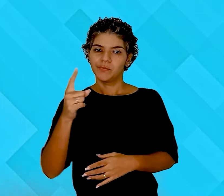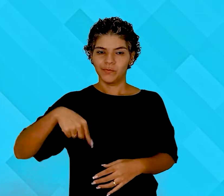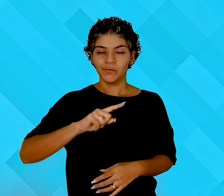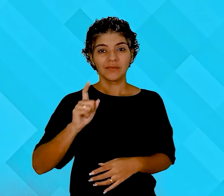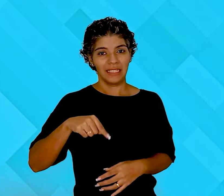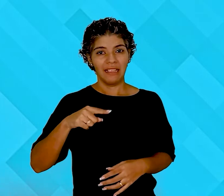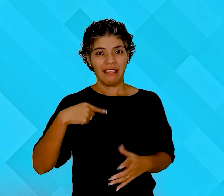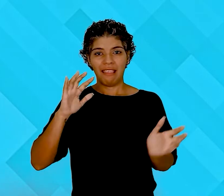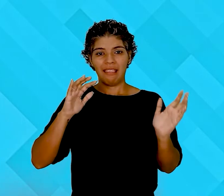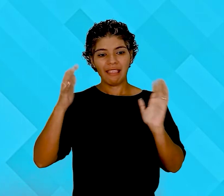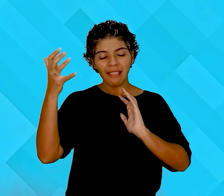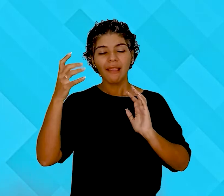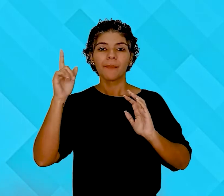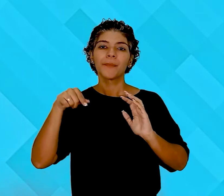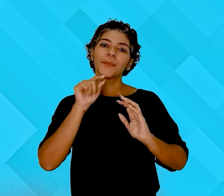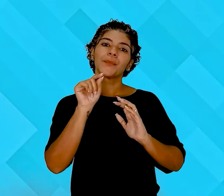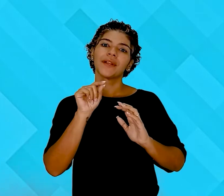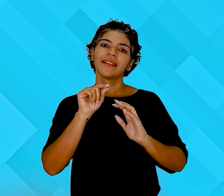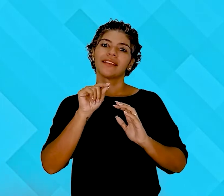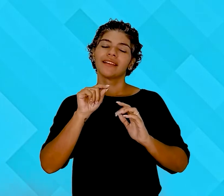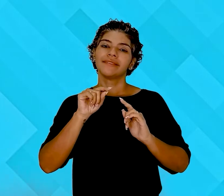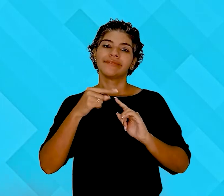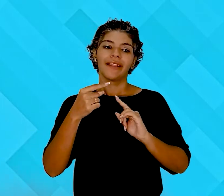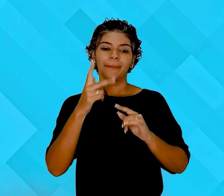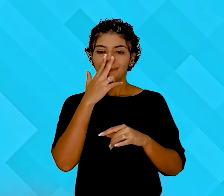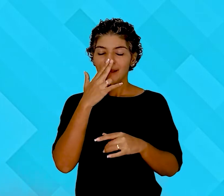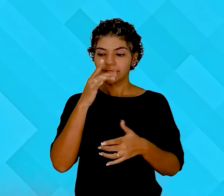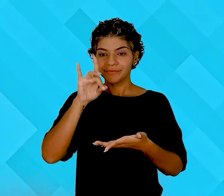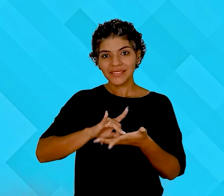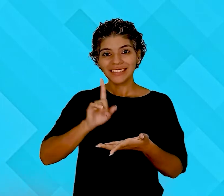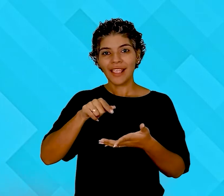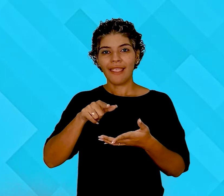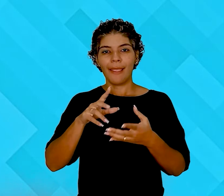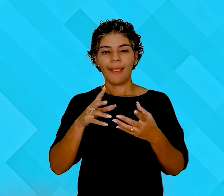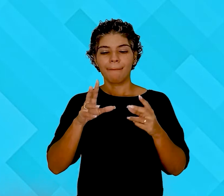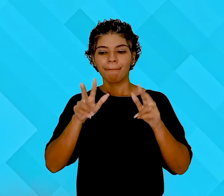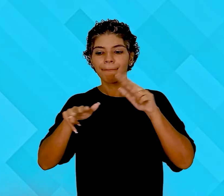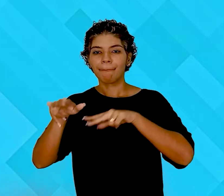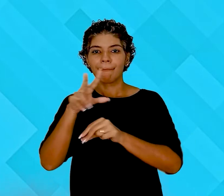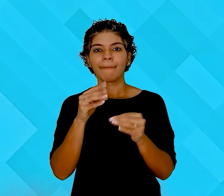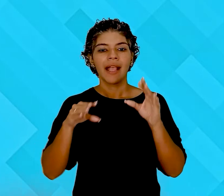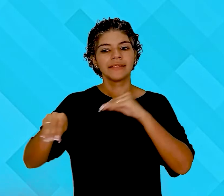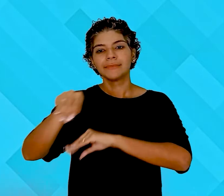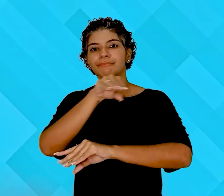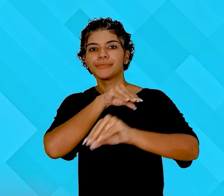que o fato, né? Isso é muito perigoso. É onde estamos vivendo hoje, deepfake, fake news e tudo